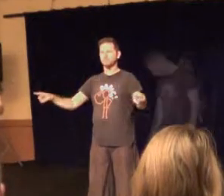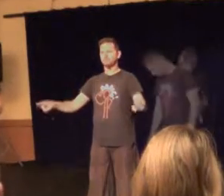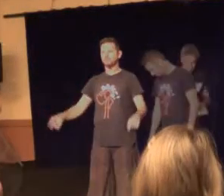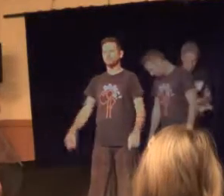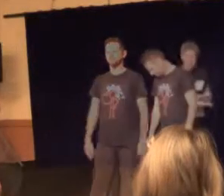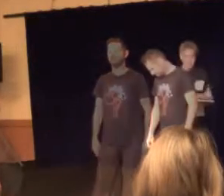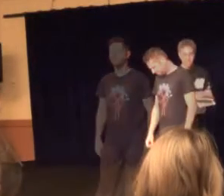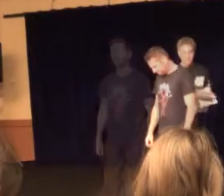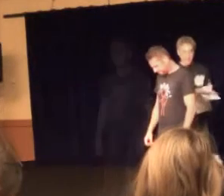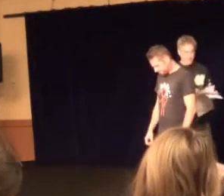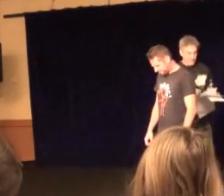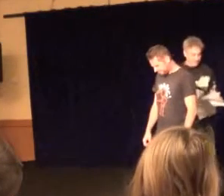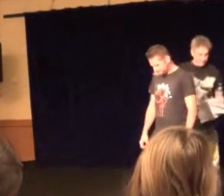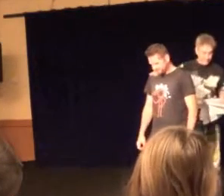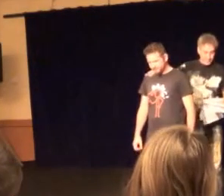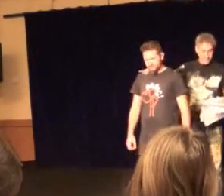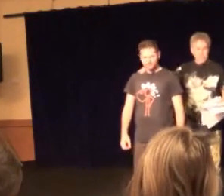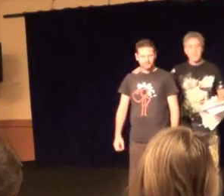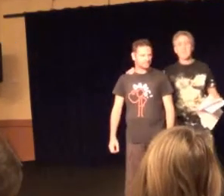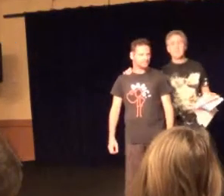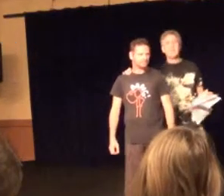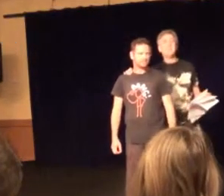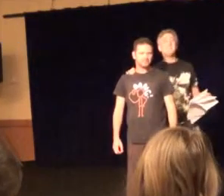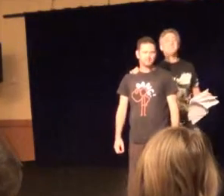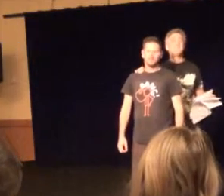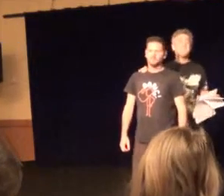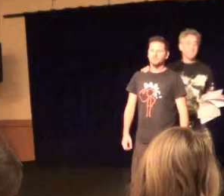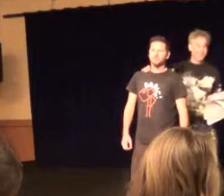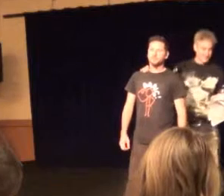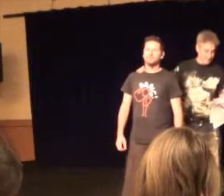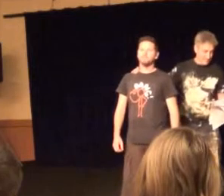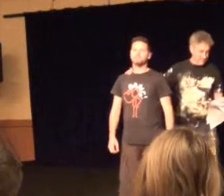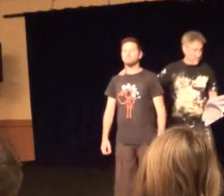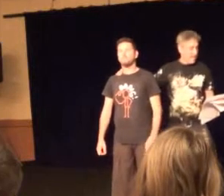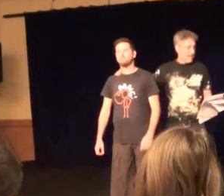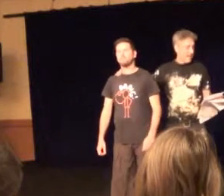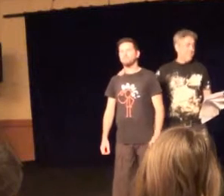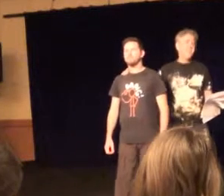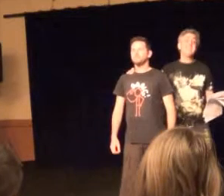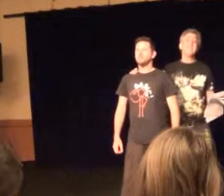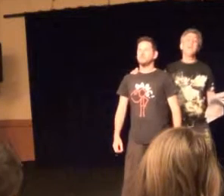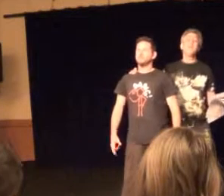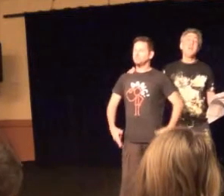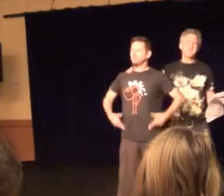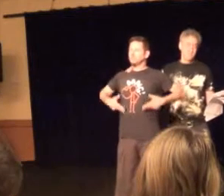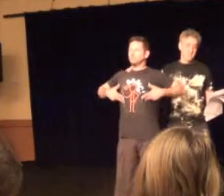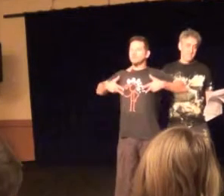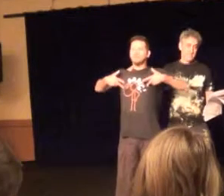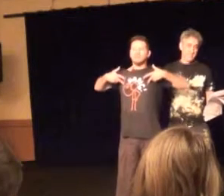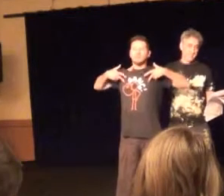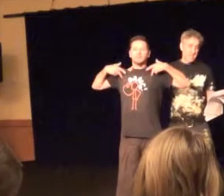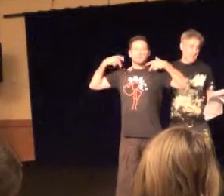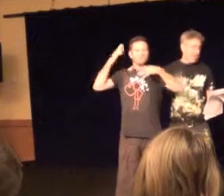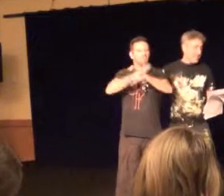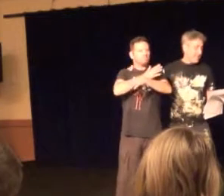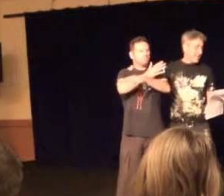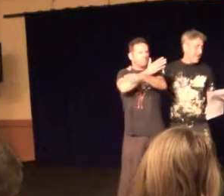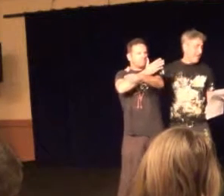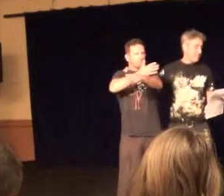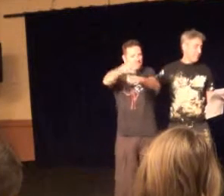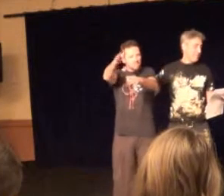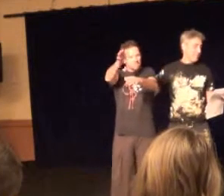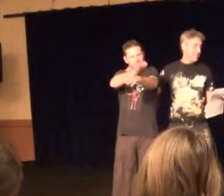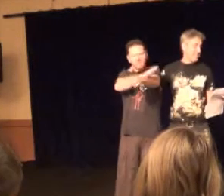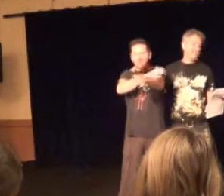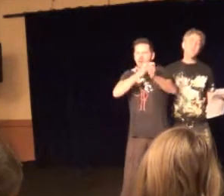La vie, La vie est un poème. La vie est